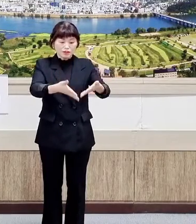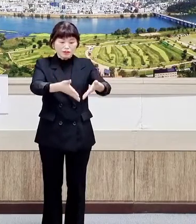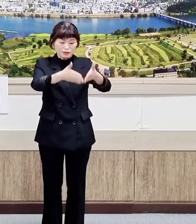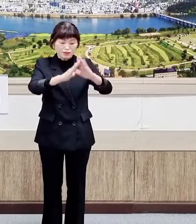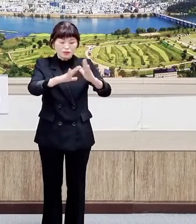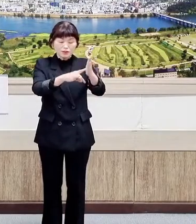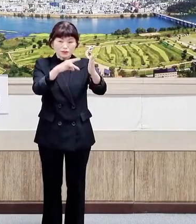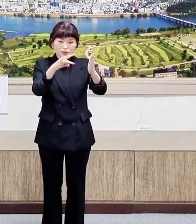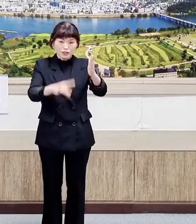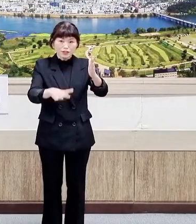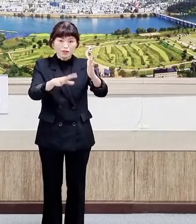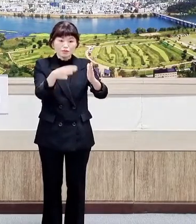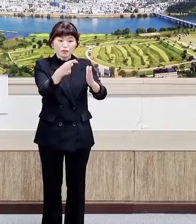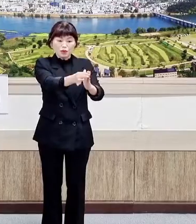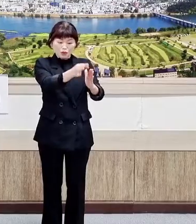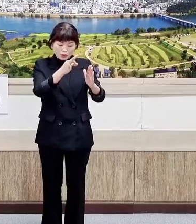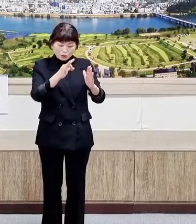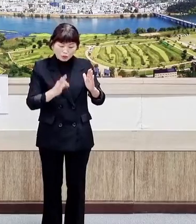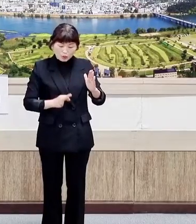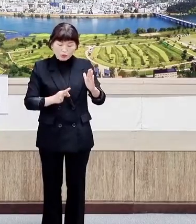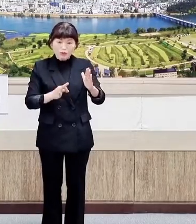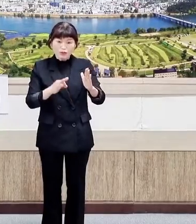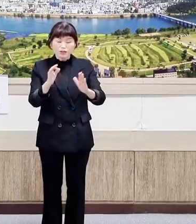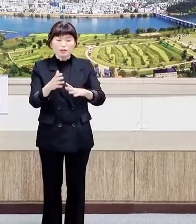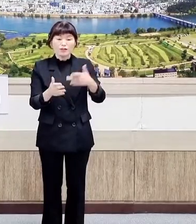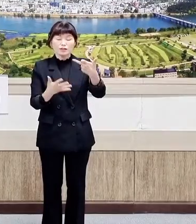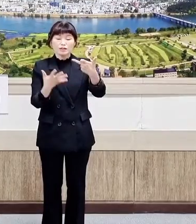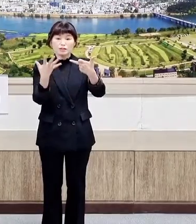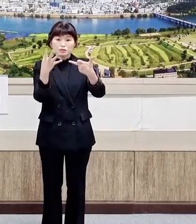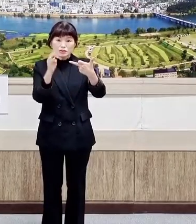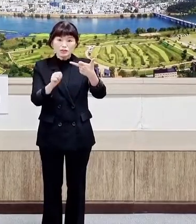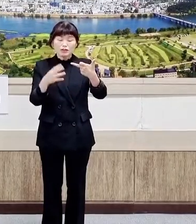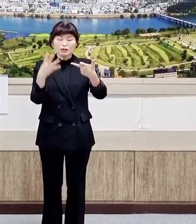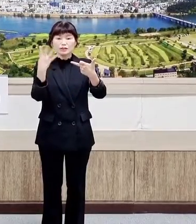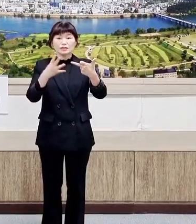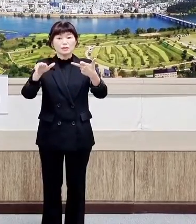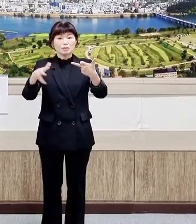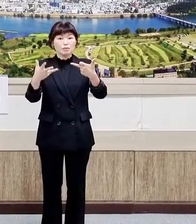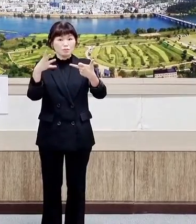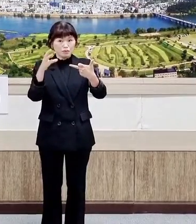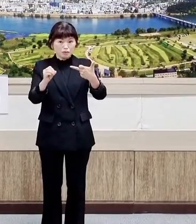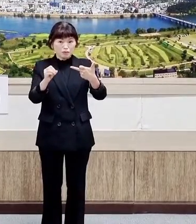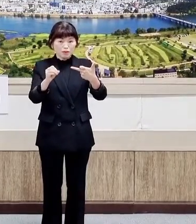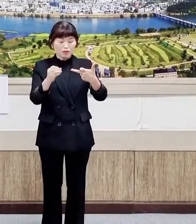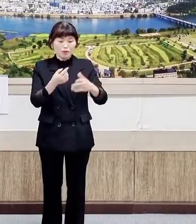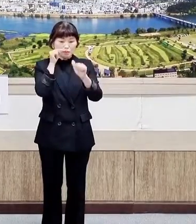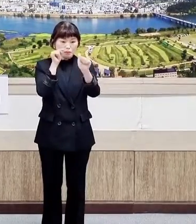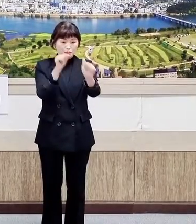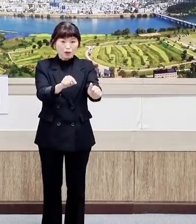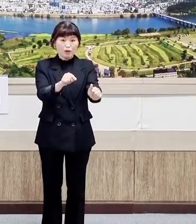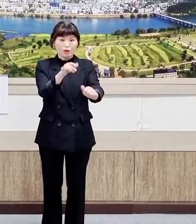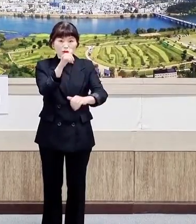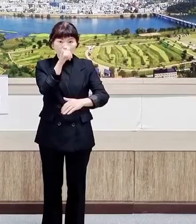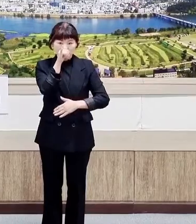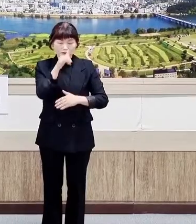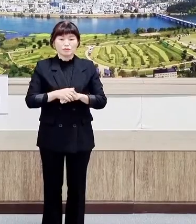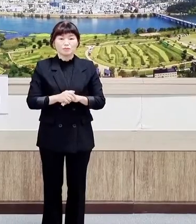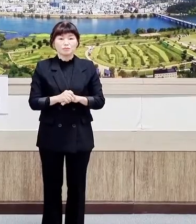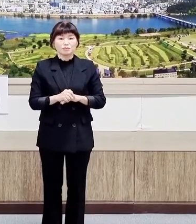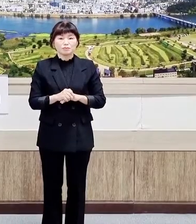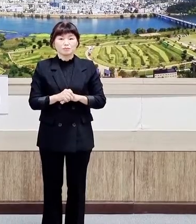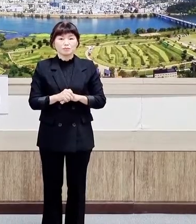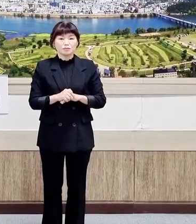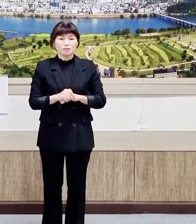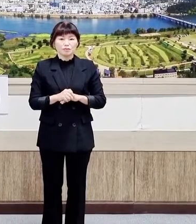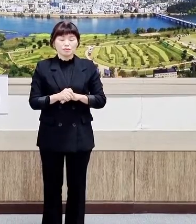4,800만 원을 부과 예정 통지하였으며 사업 시행자는 심사 청구 기간에 고지